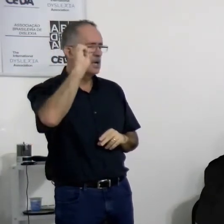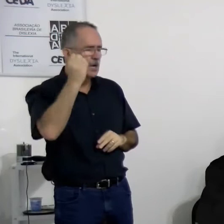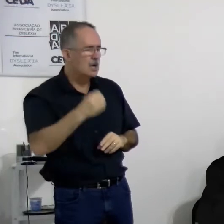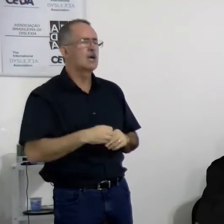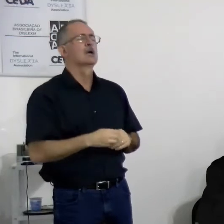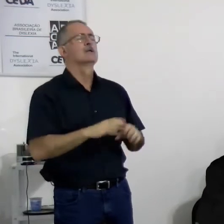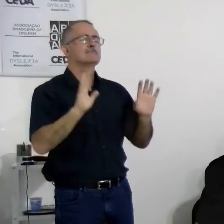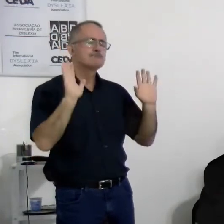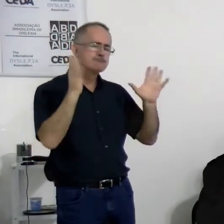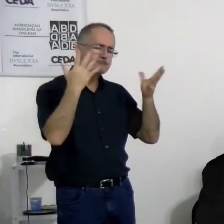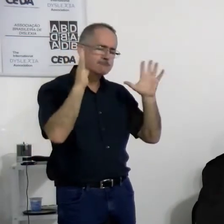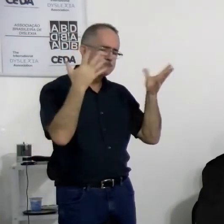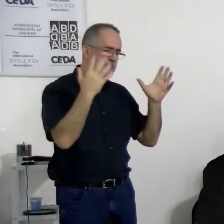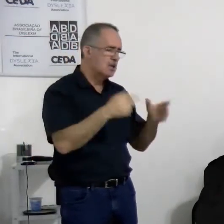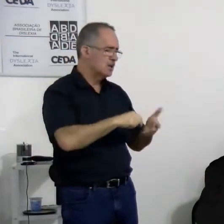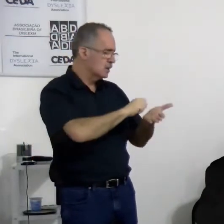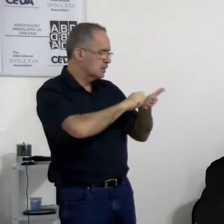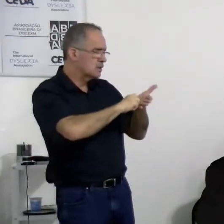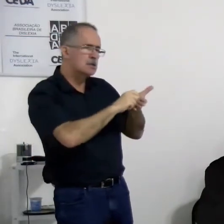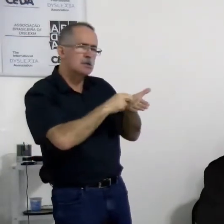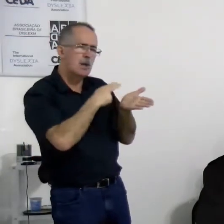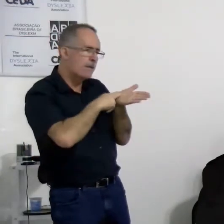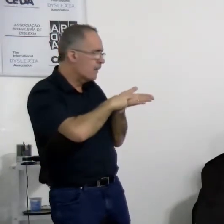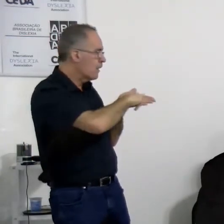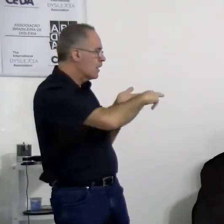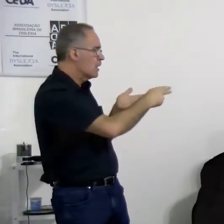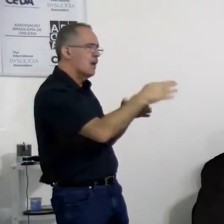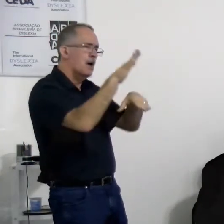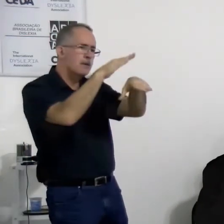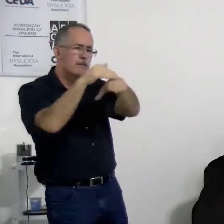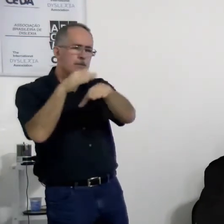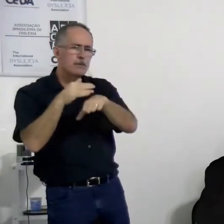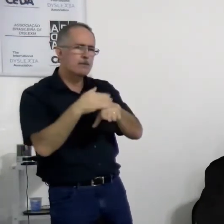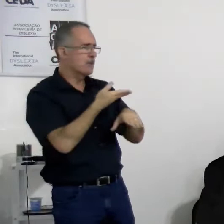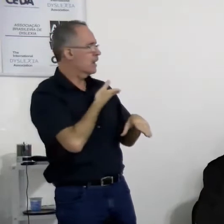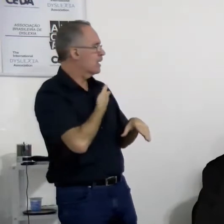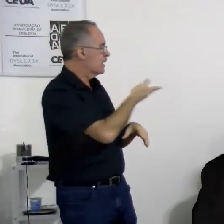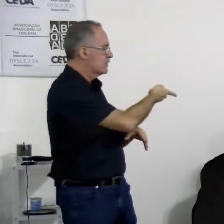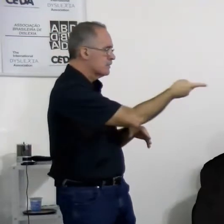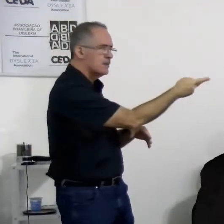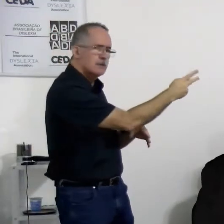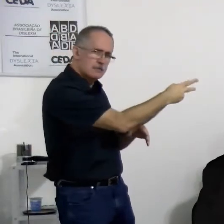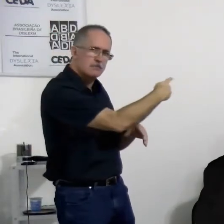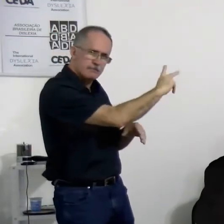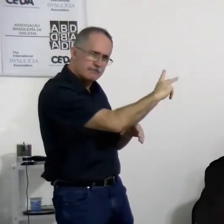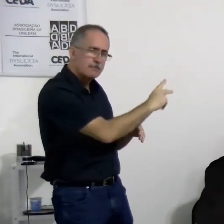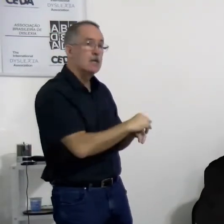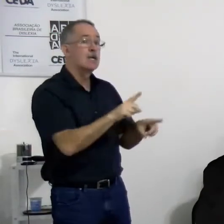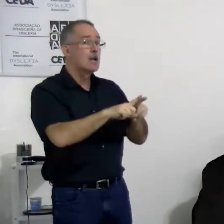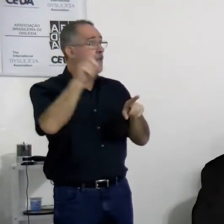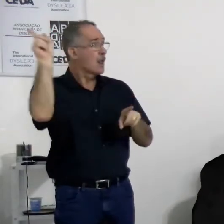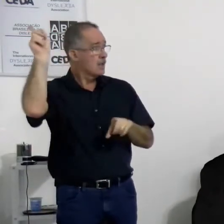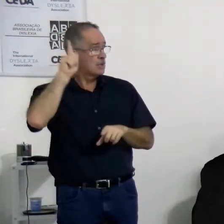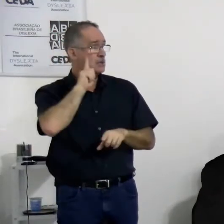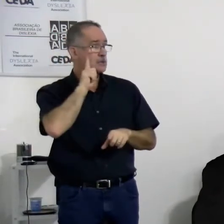marido, ele fez uma carta lindíssima, chamou todos os nossos amigos, leu essa carta, e nos Estados Unidos,